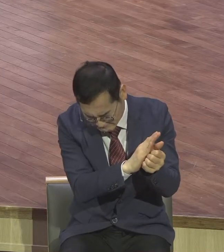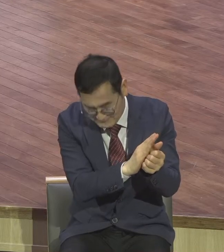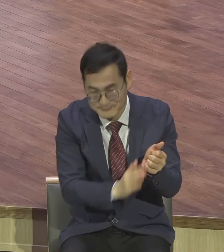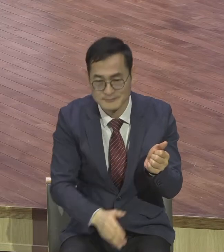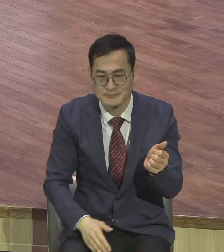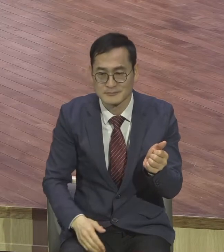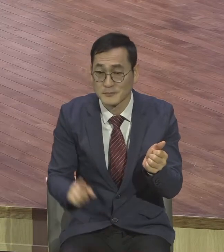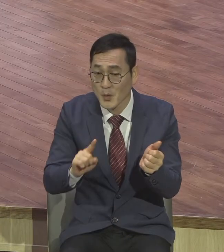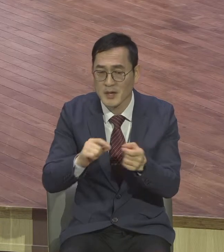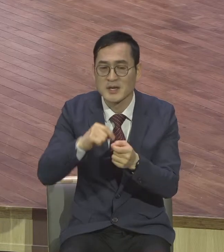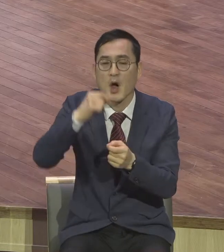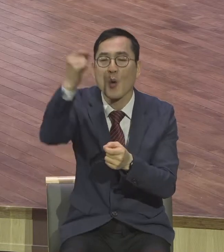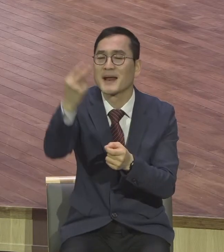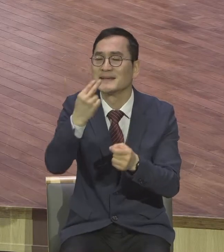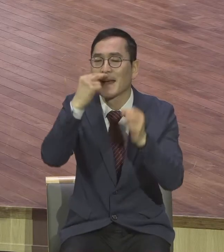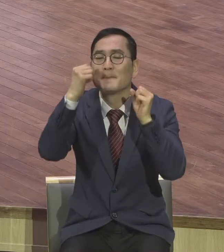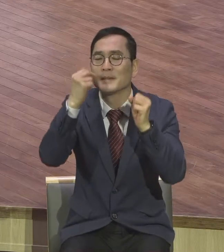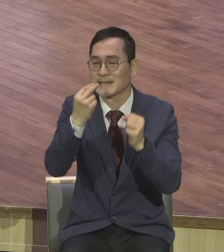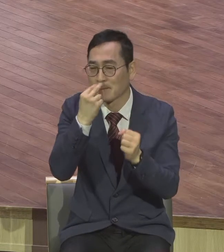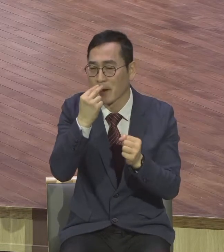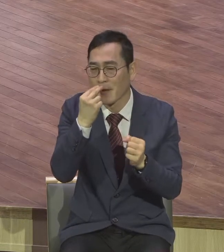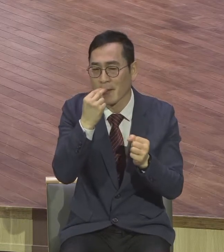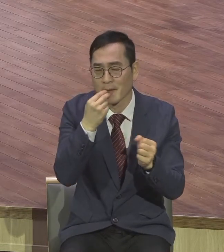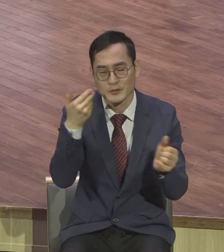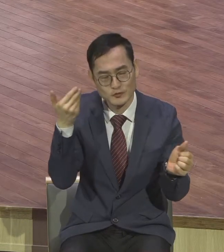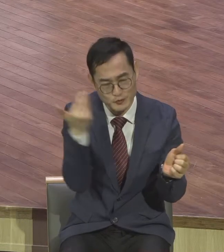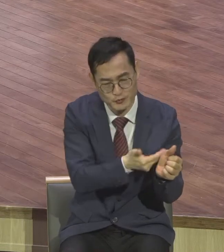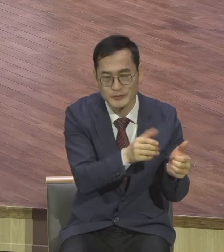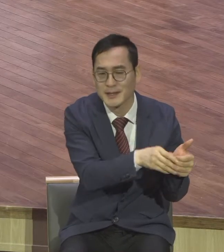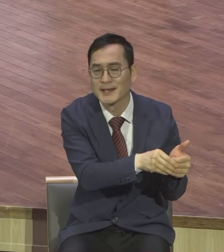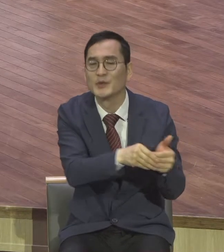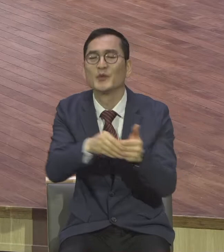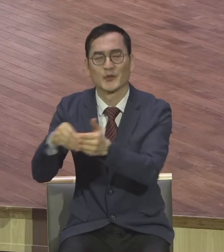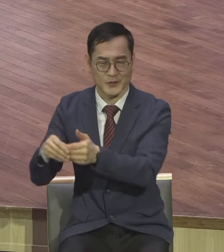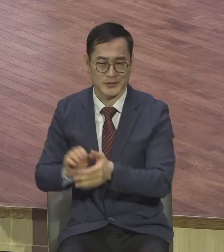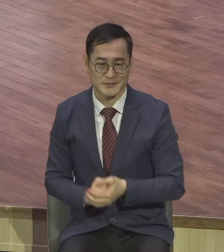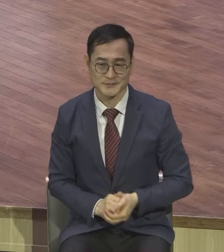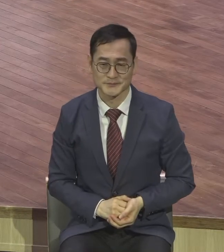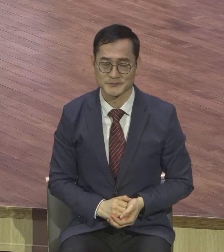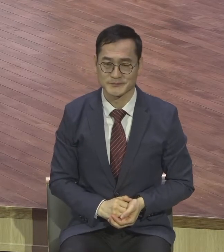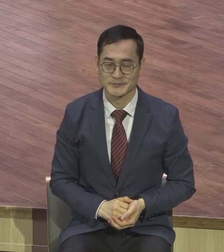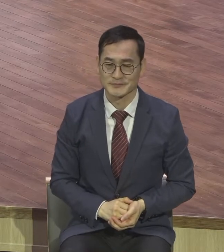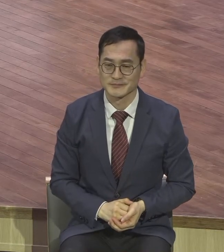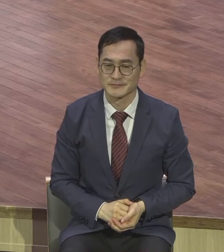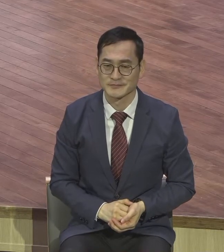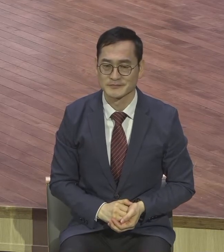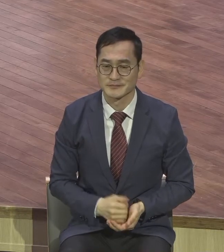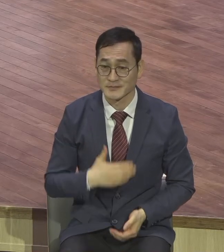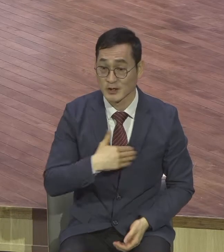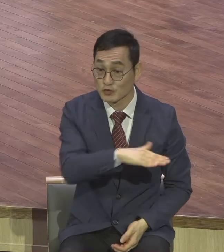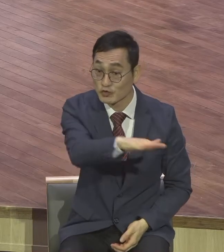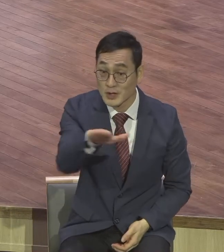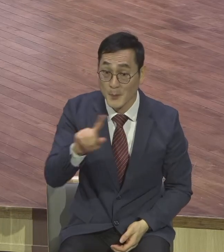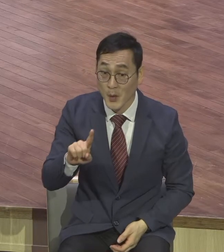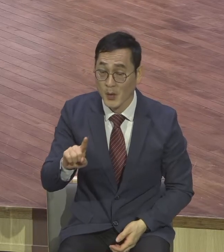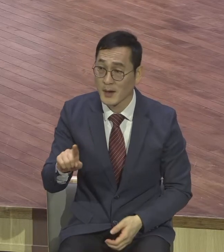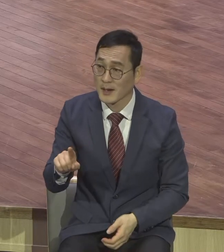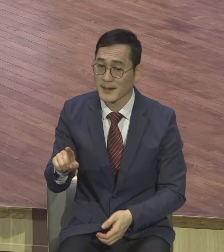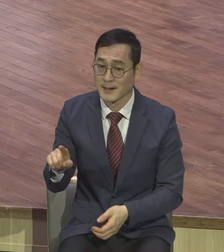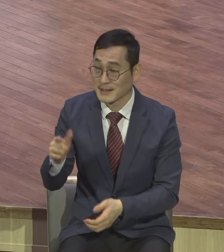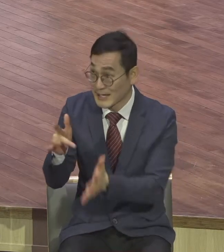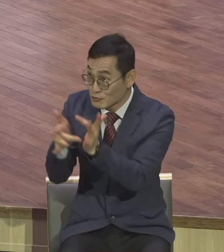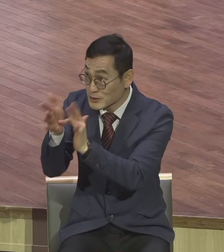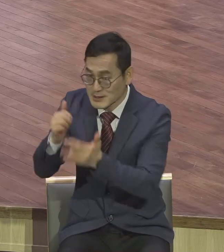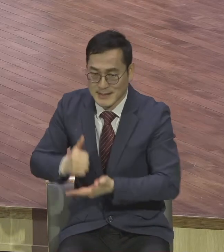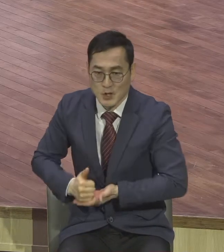일으켜 주셨다는 것입니다 구원받은 우리는요 예수녀부터 최고의 성김을 받는